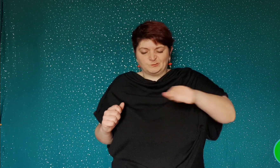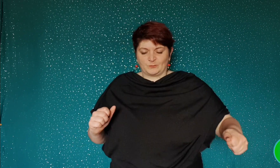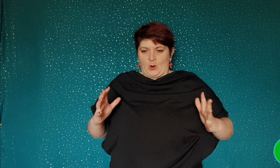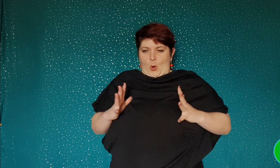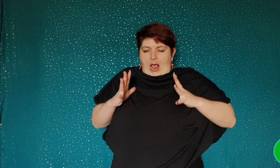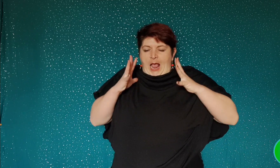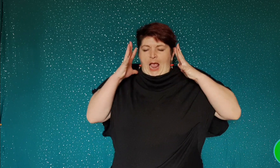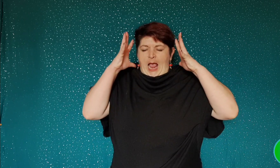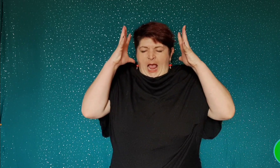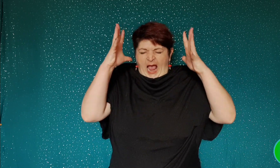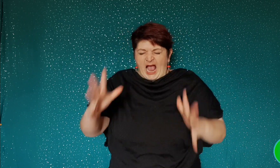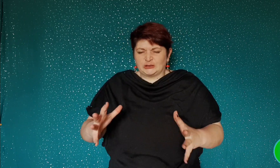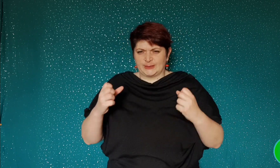J'ai pris mon courage à deux mains